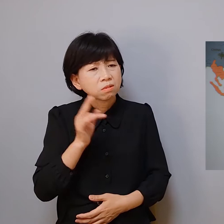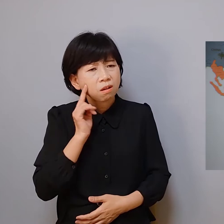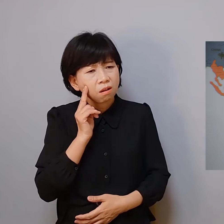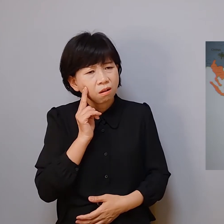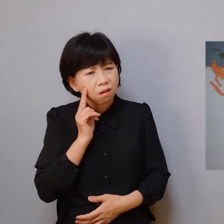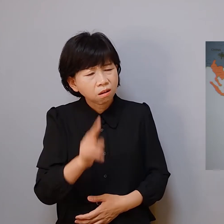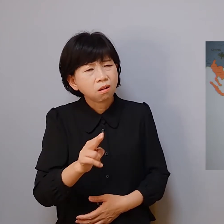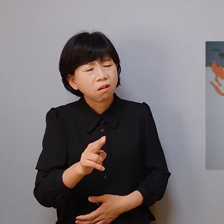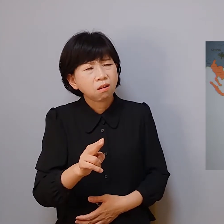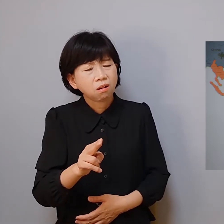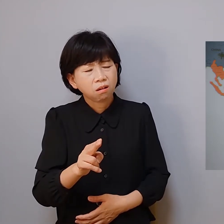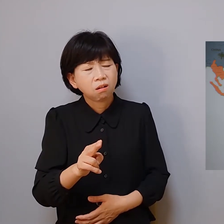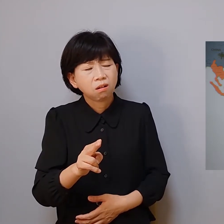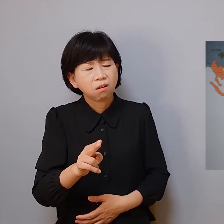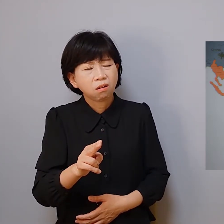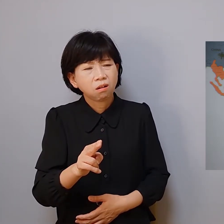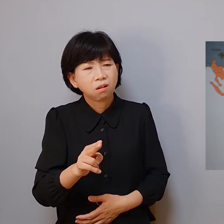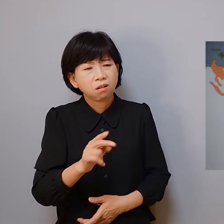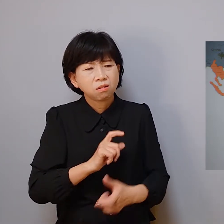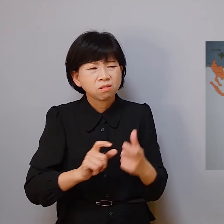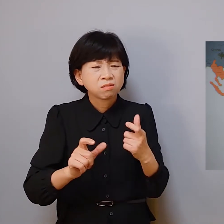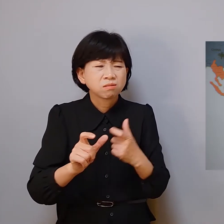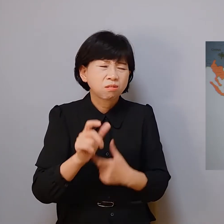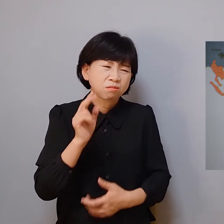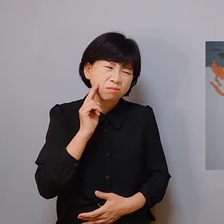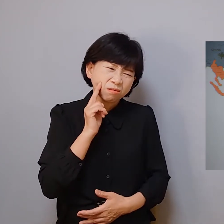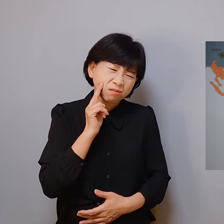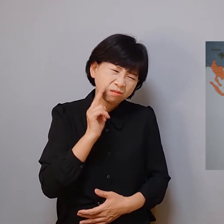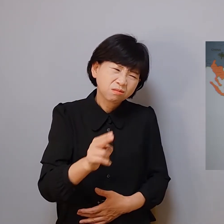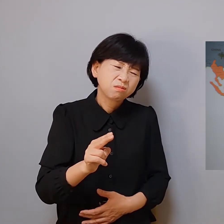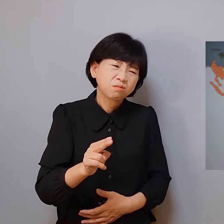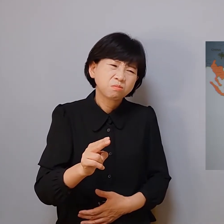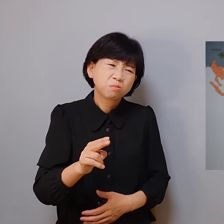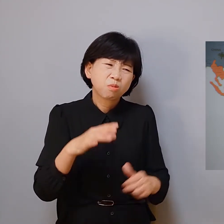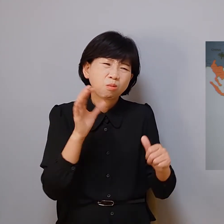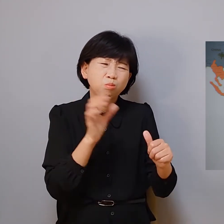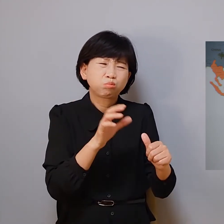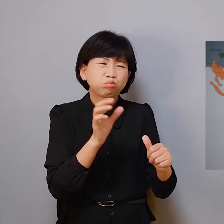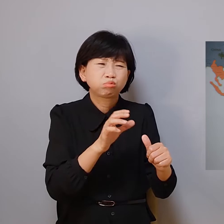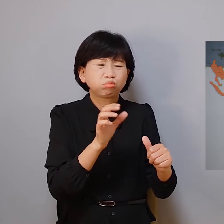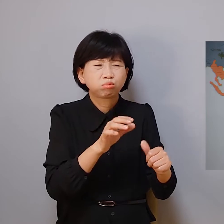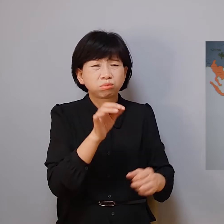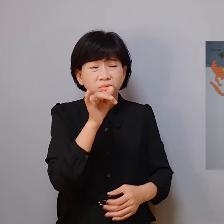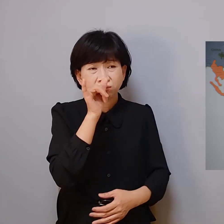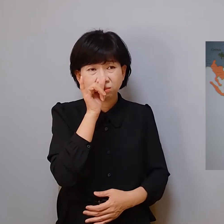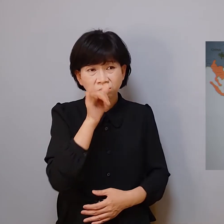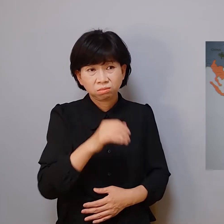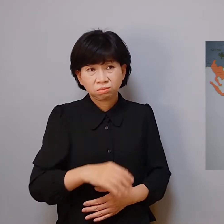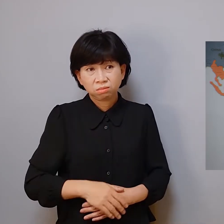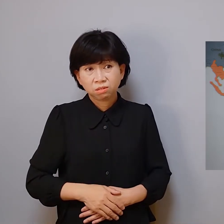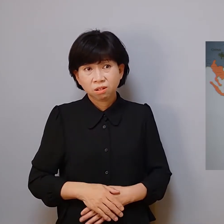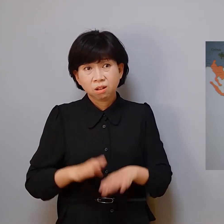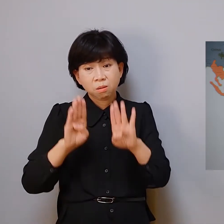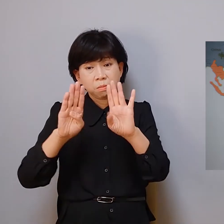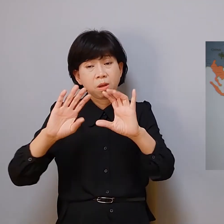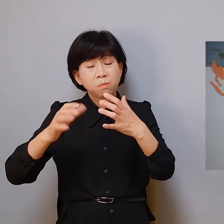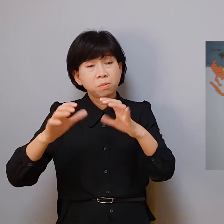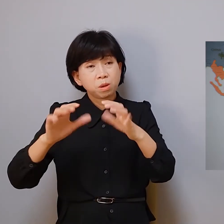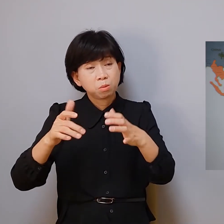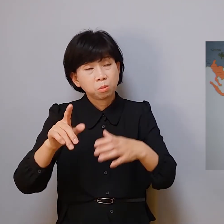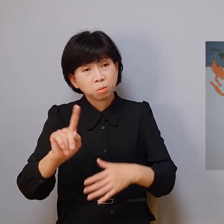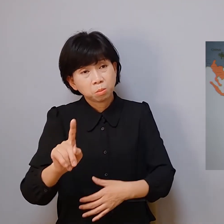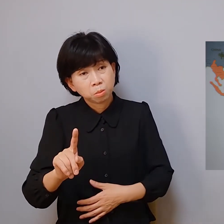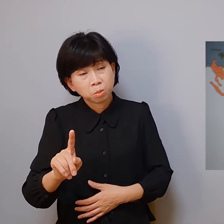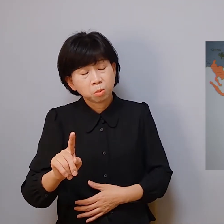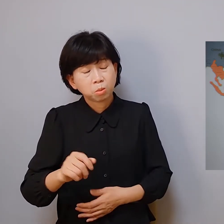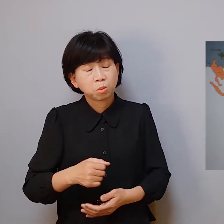의해서 더 심한 강포를 이 유다의 백성들이 당하게 됩니다. 그럼 이 바벨론은 어떤